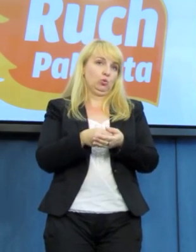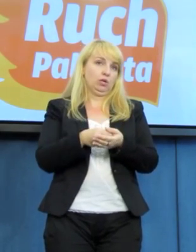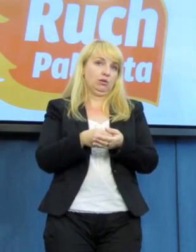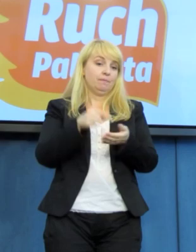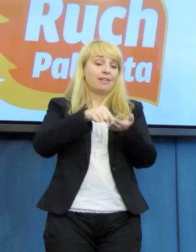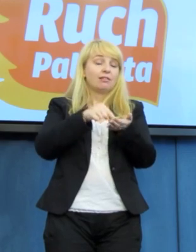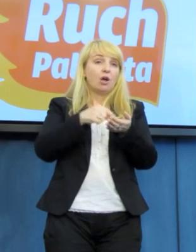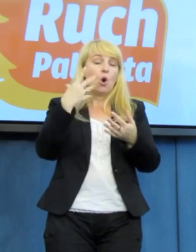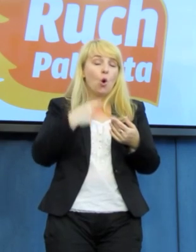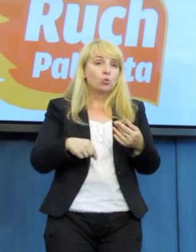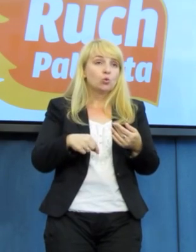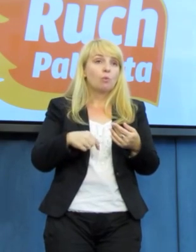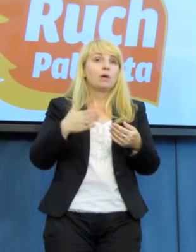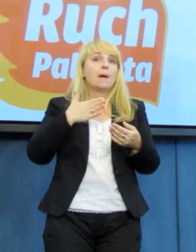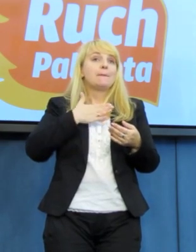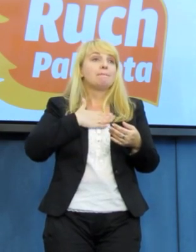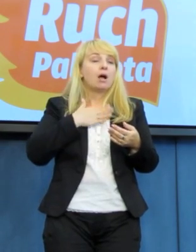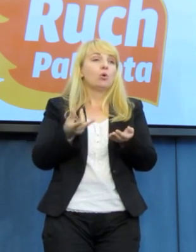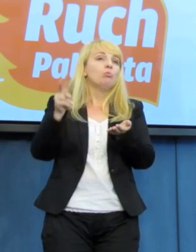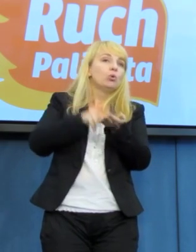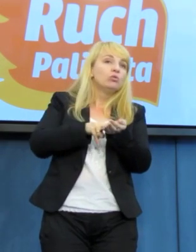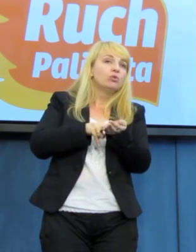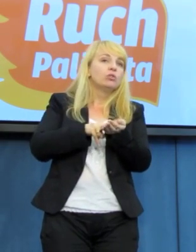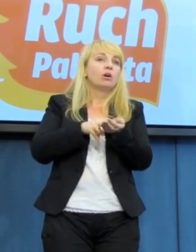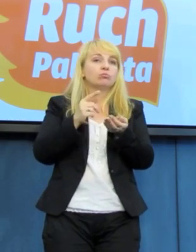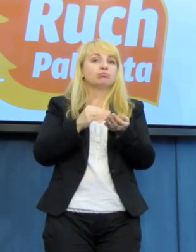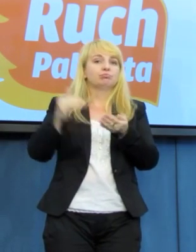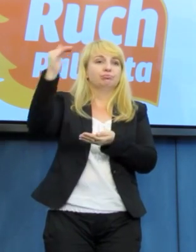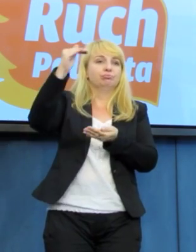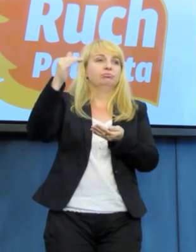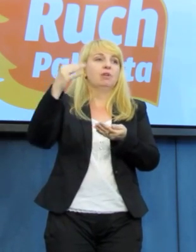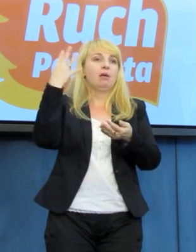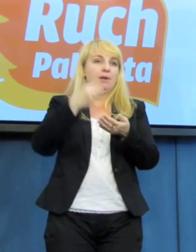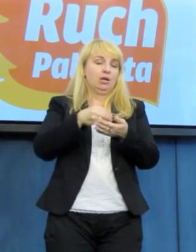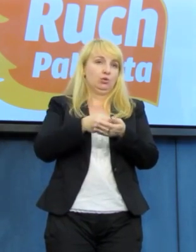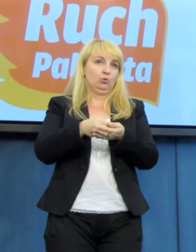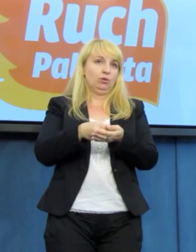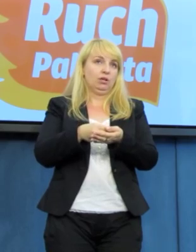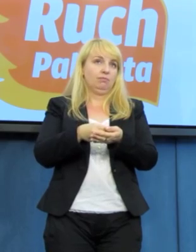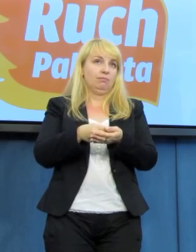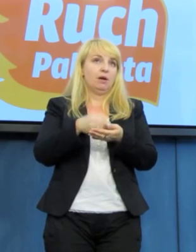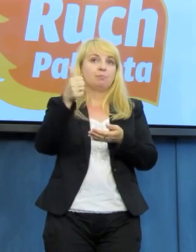te osoby mają podwójną emeryturę z dwóch tytułów.